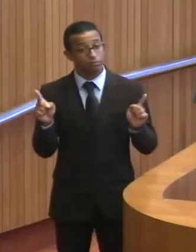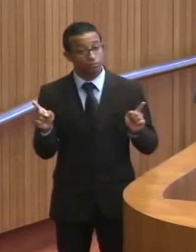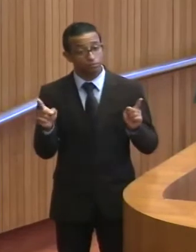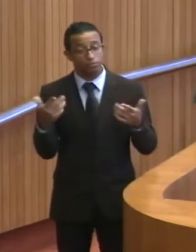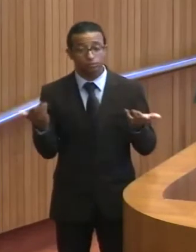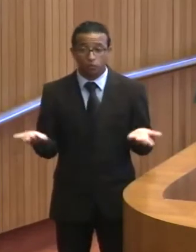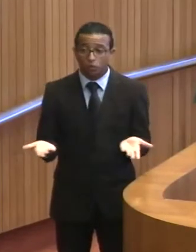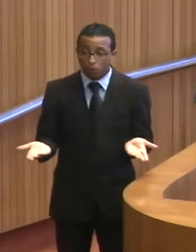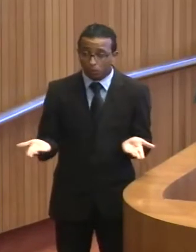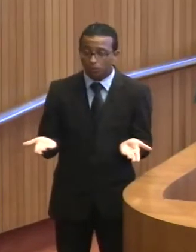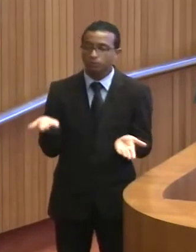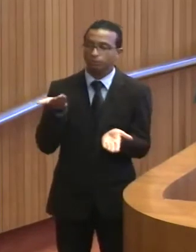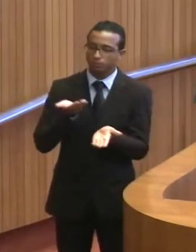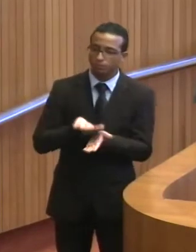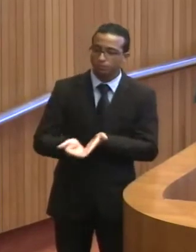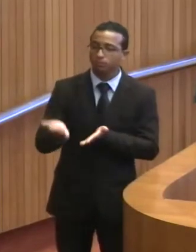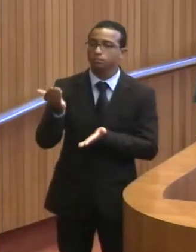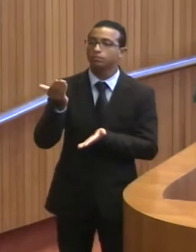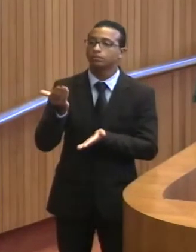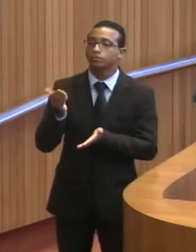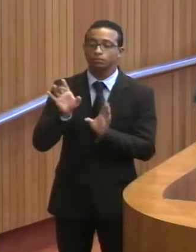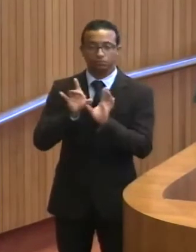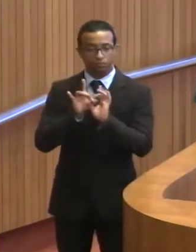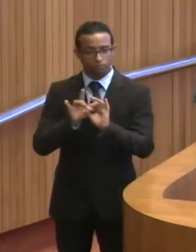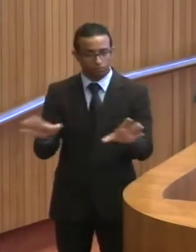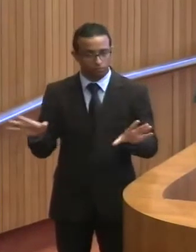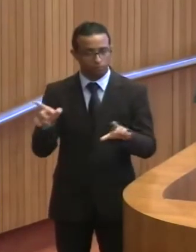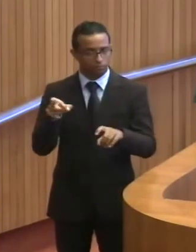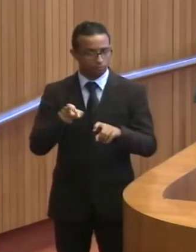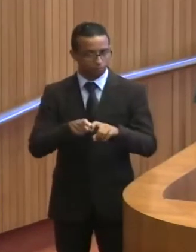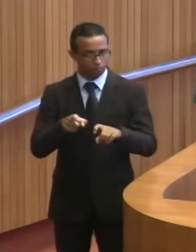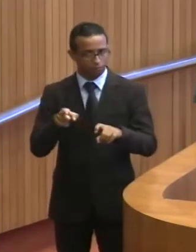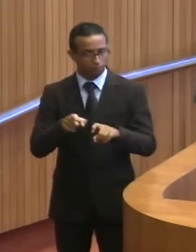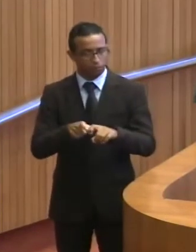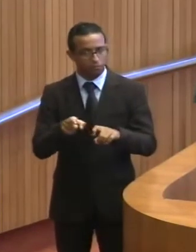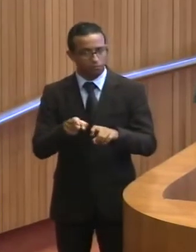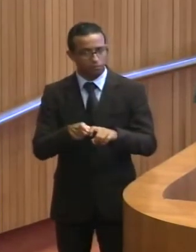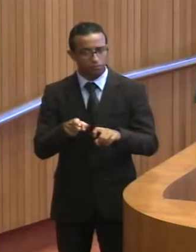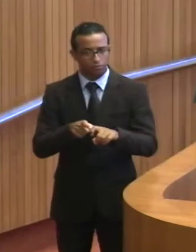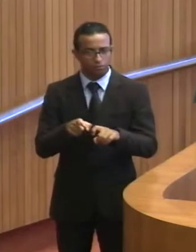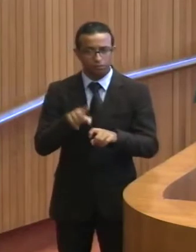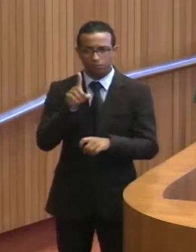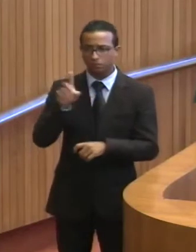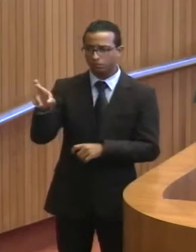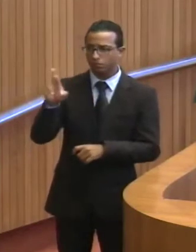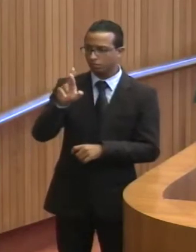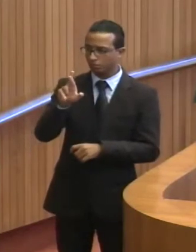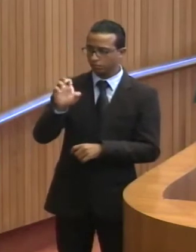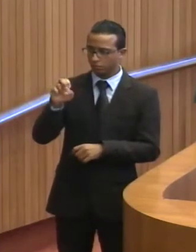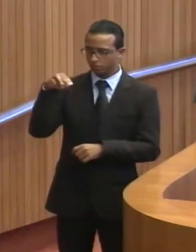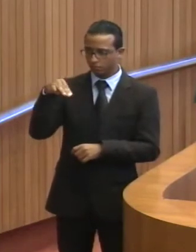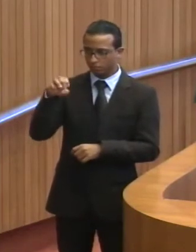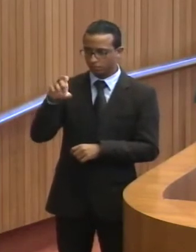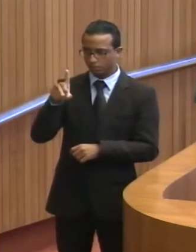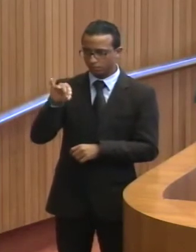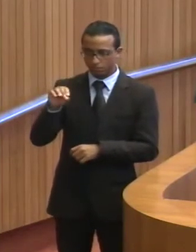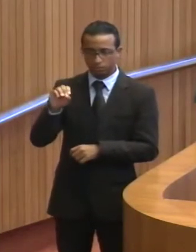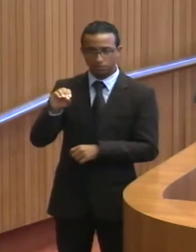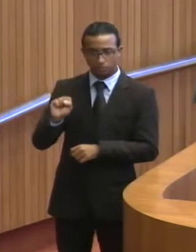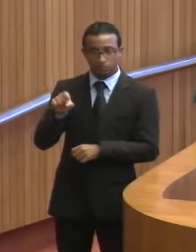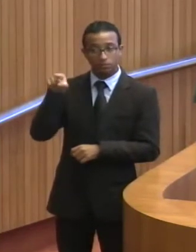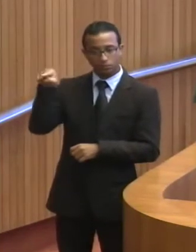mas, a partir de hoje, por autorização da médica doutora Remédios,